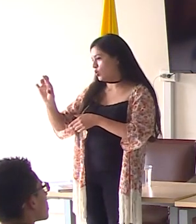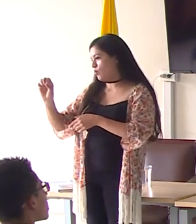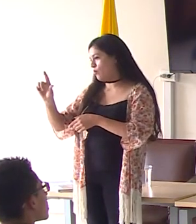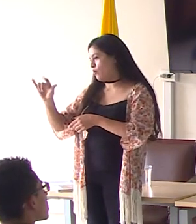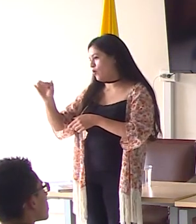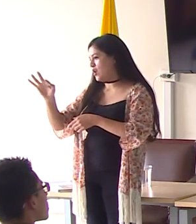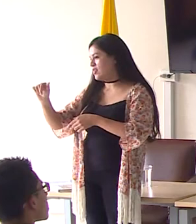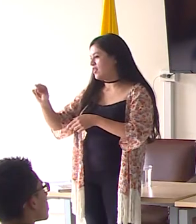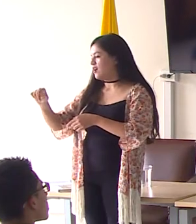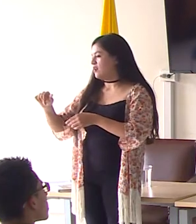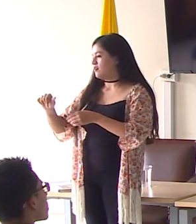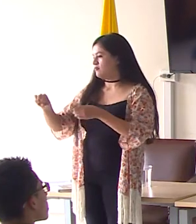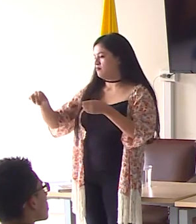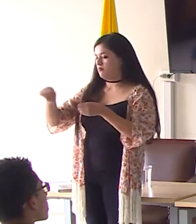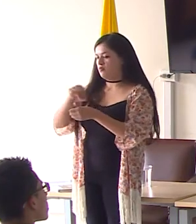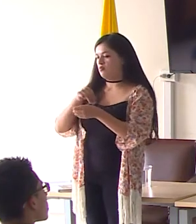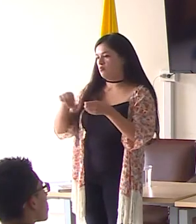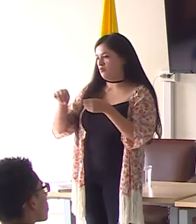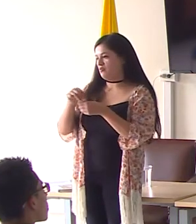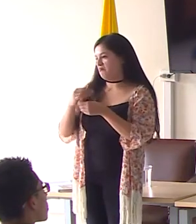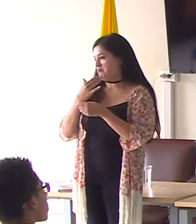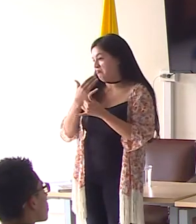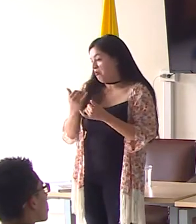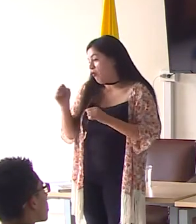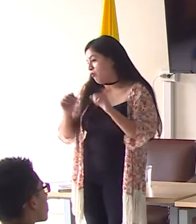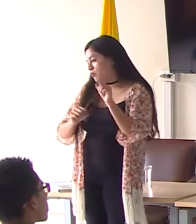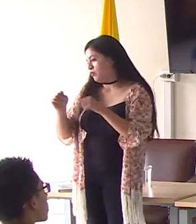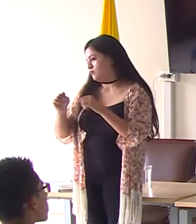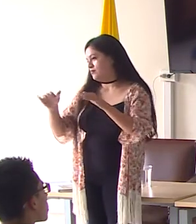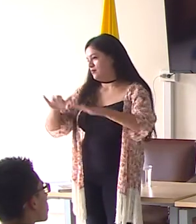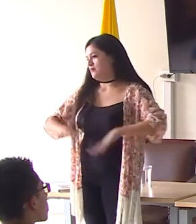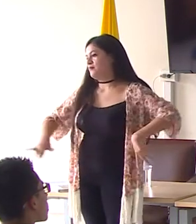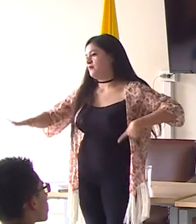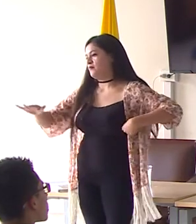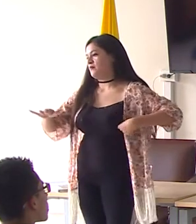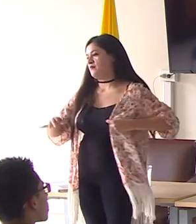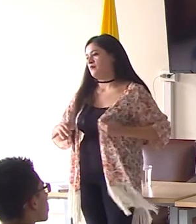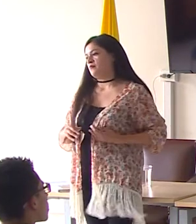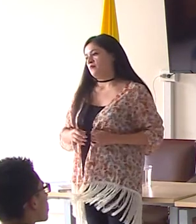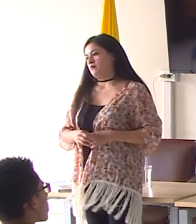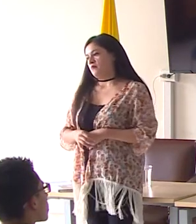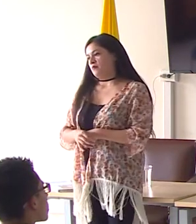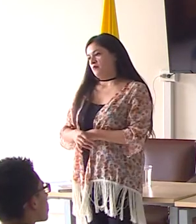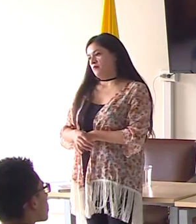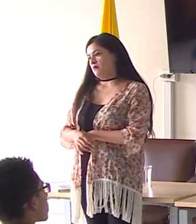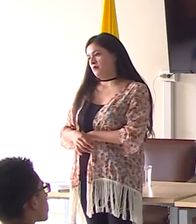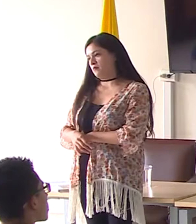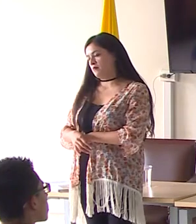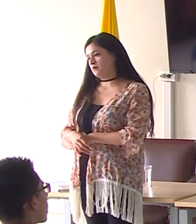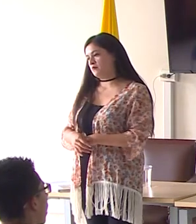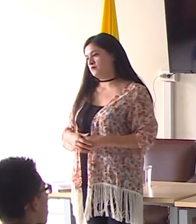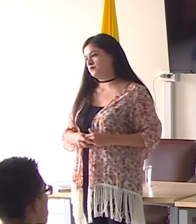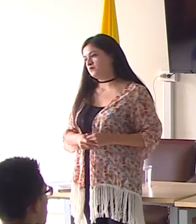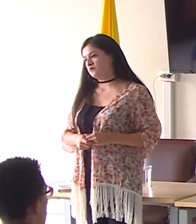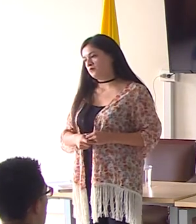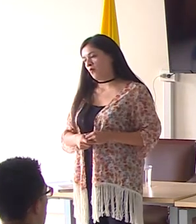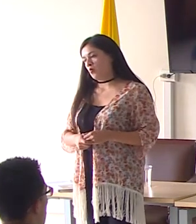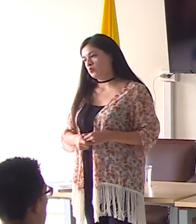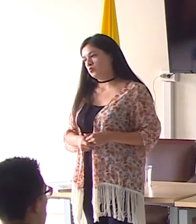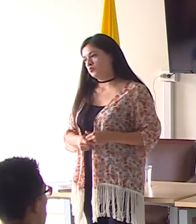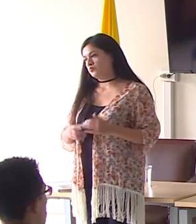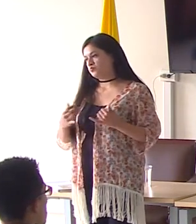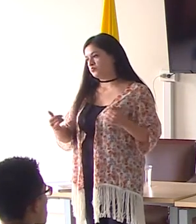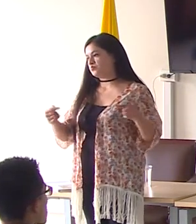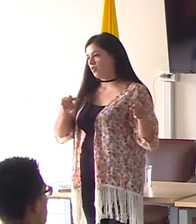figura de planeación una región metropolitana actualmente hay una discusión fuerte en el distrito